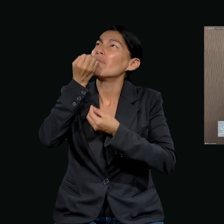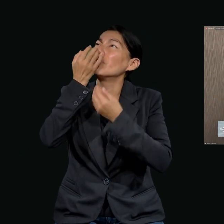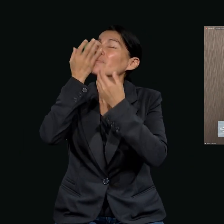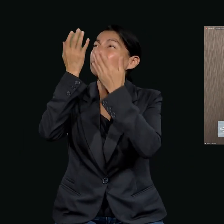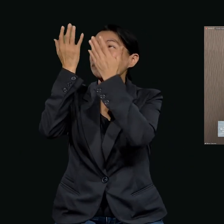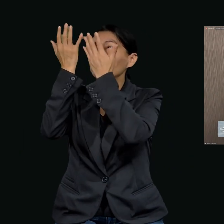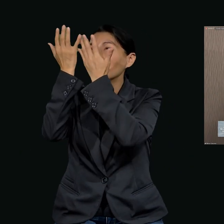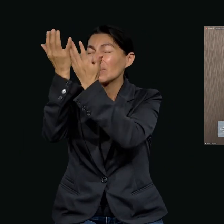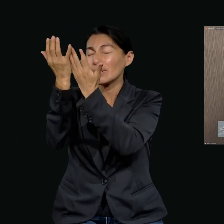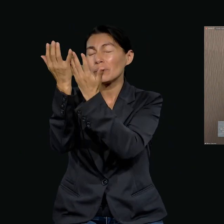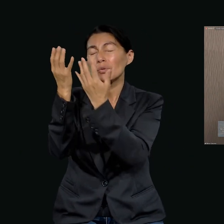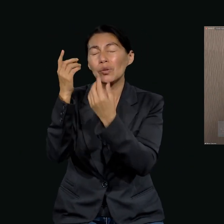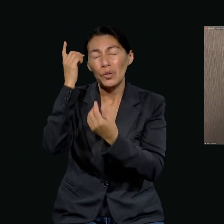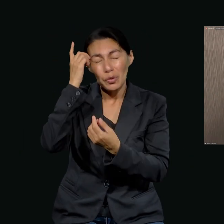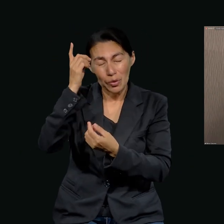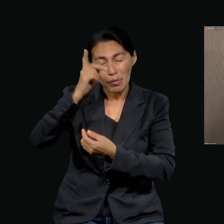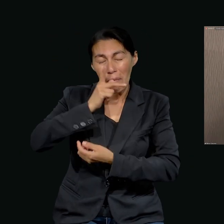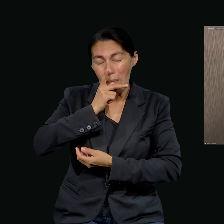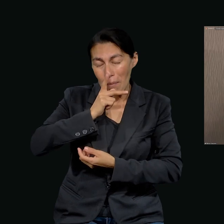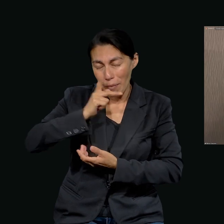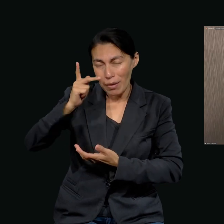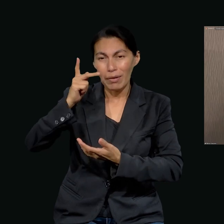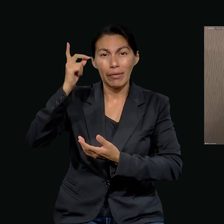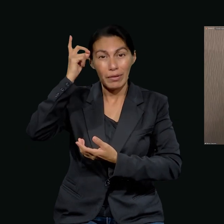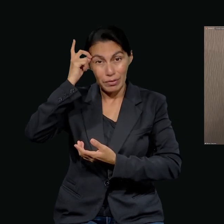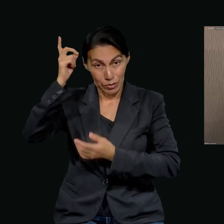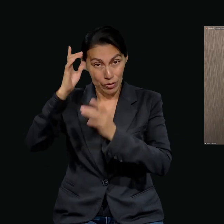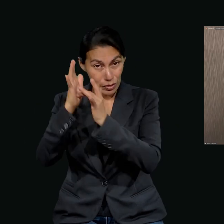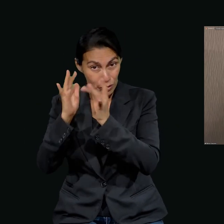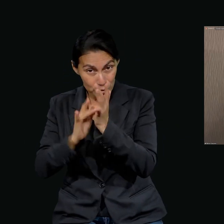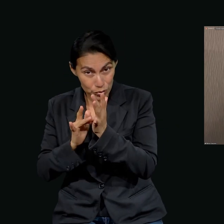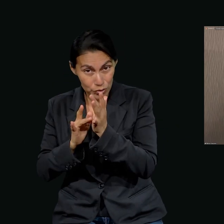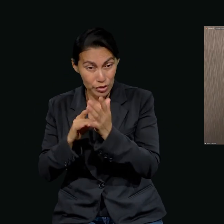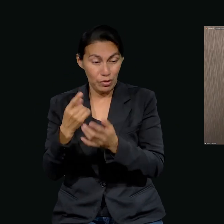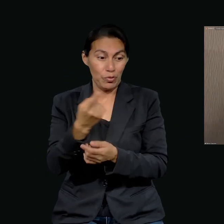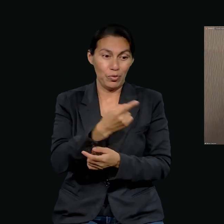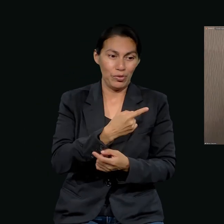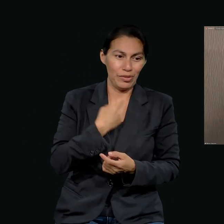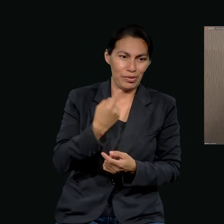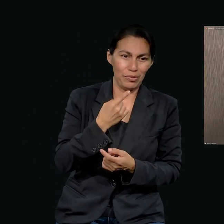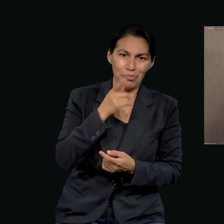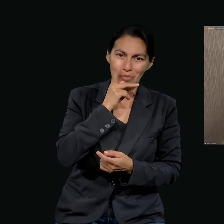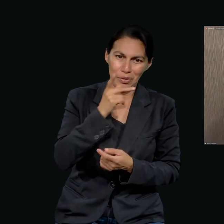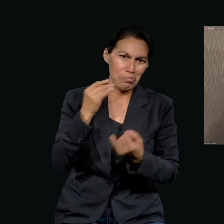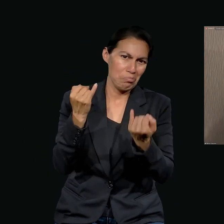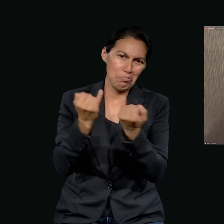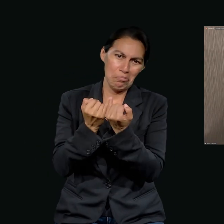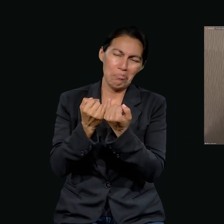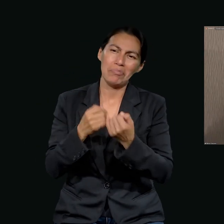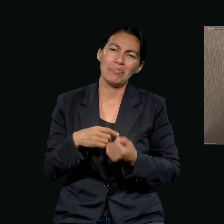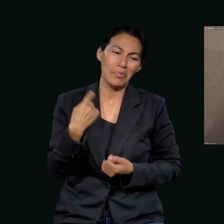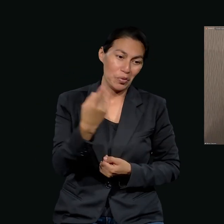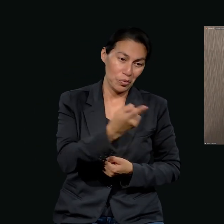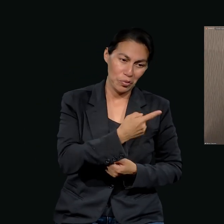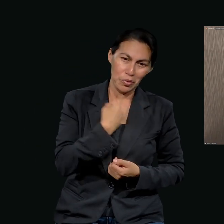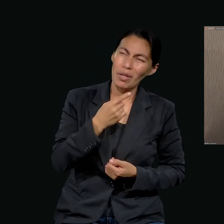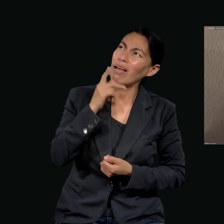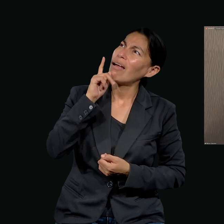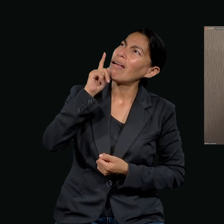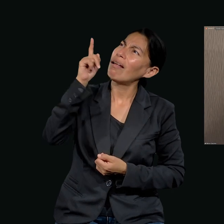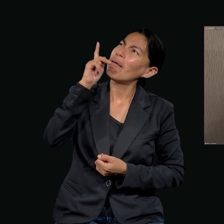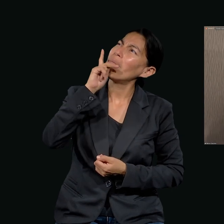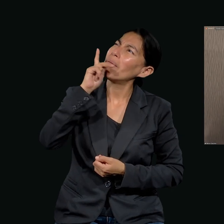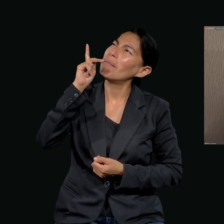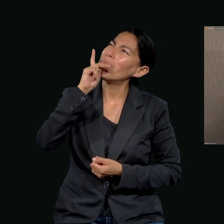Padre de nuestro Señor Jesucristo y también nuestro Padre Celestial. El Dios lo